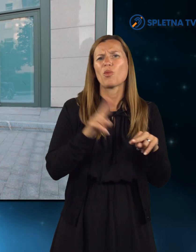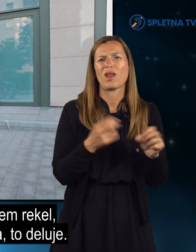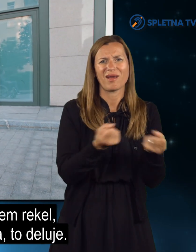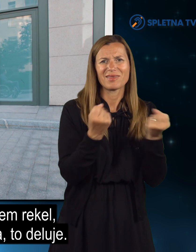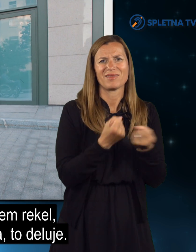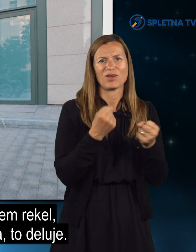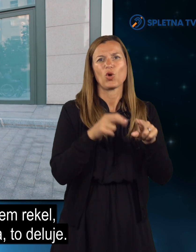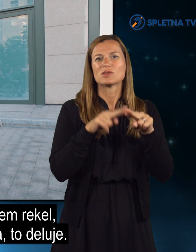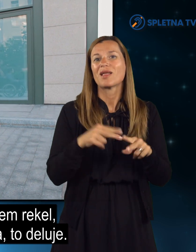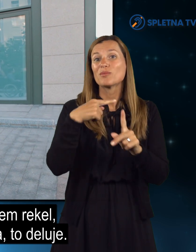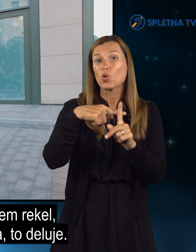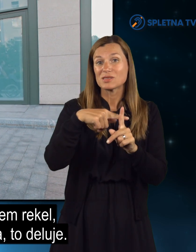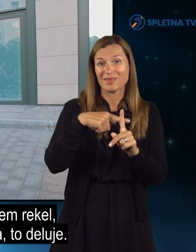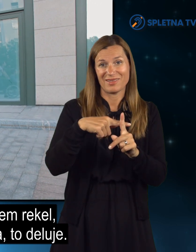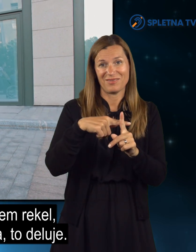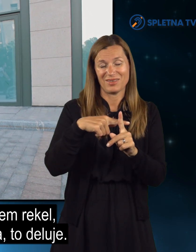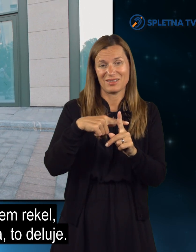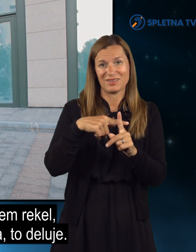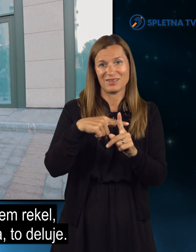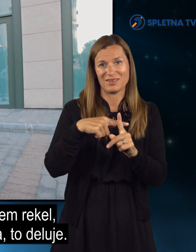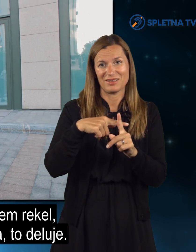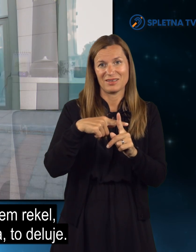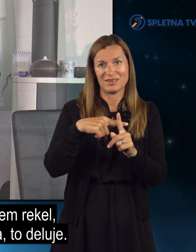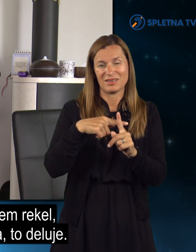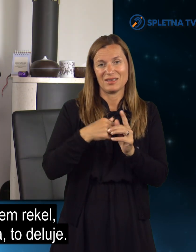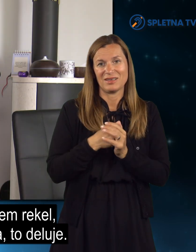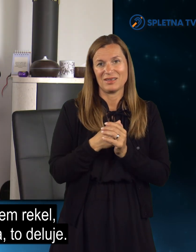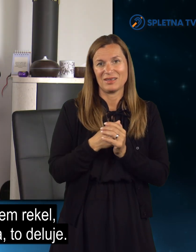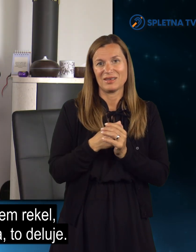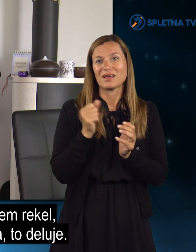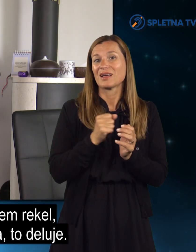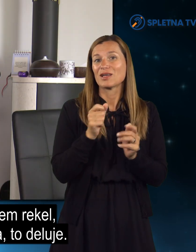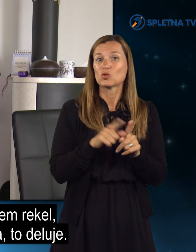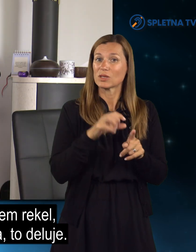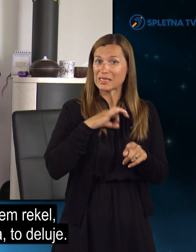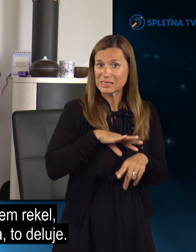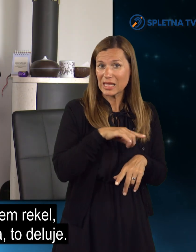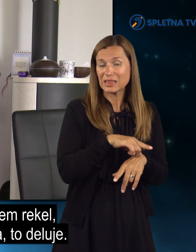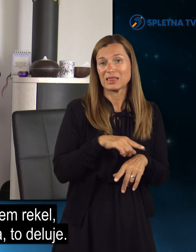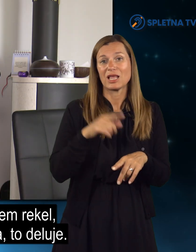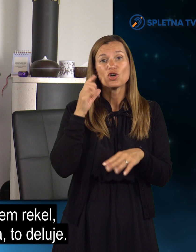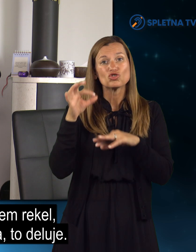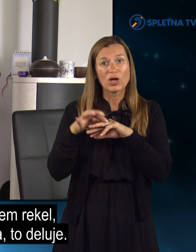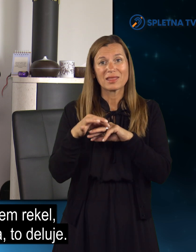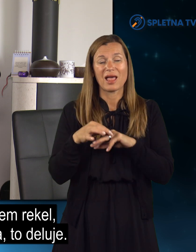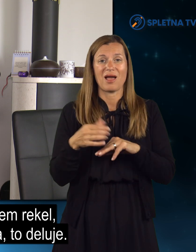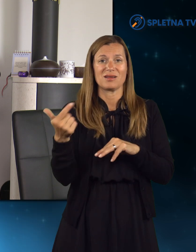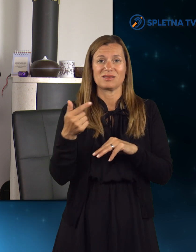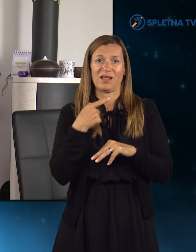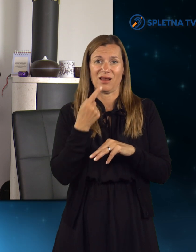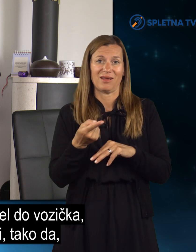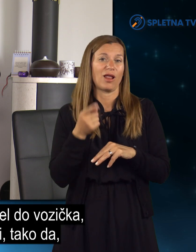ker tle, kot sem rekel, tudi in sin in žena in to